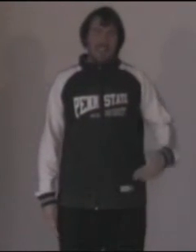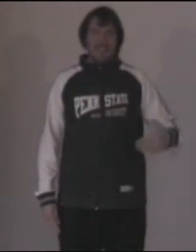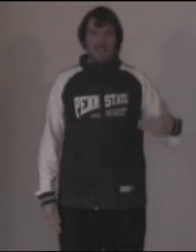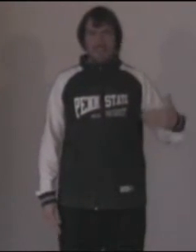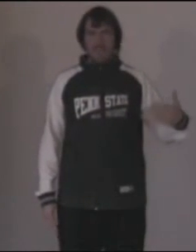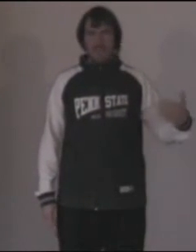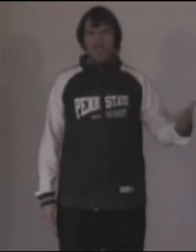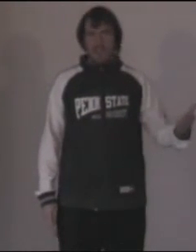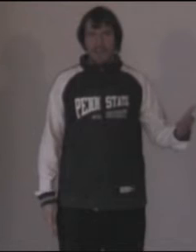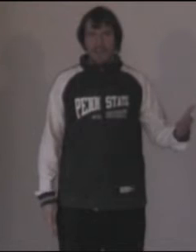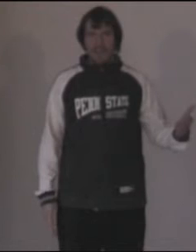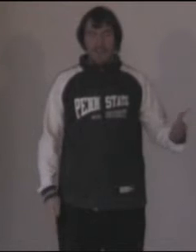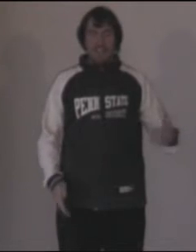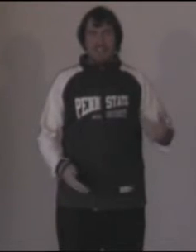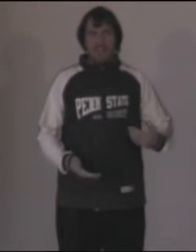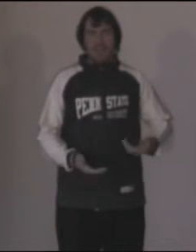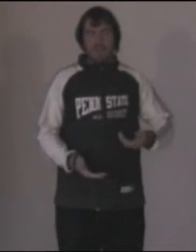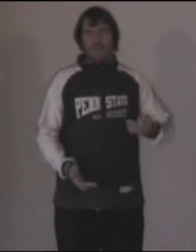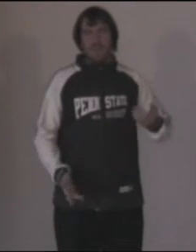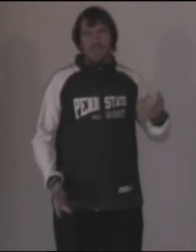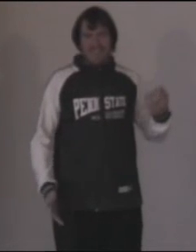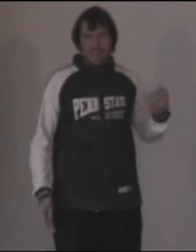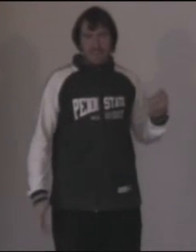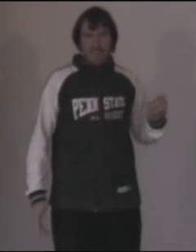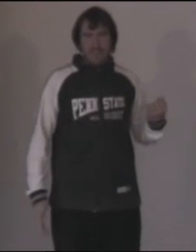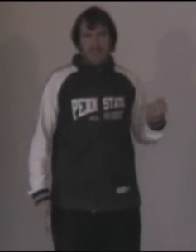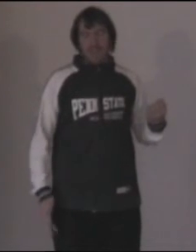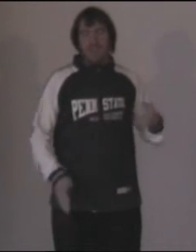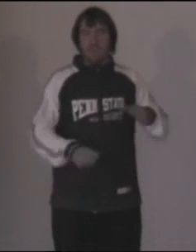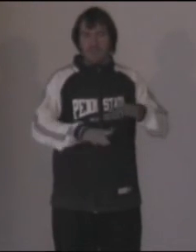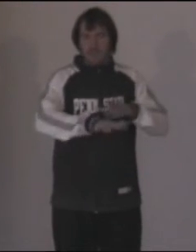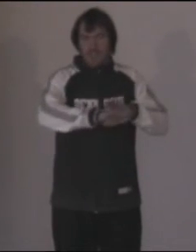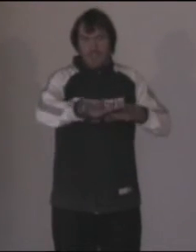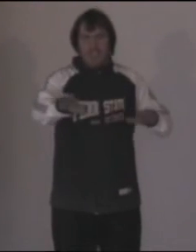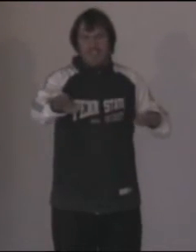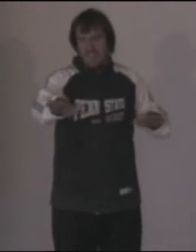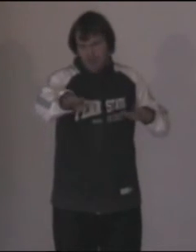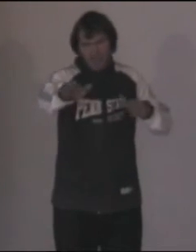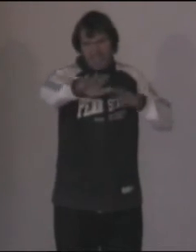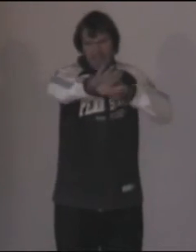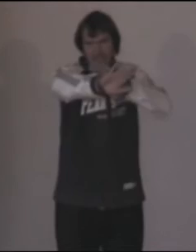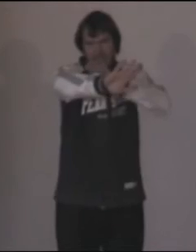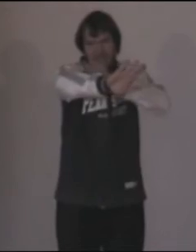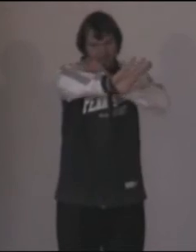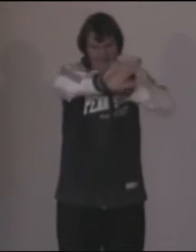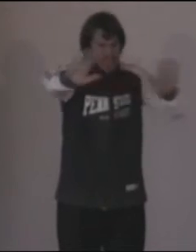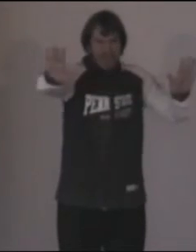Verso sera il fuoco si calma e la mattina seguente appunto voglio andare oltre il confine dove appunto non potete, se, non potete assolutamente, non potete